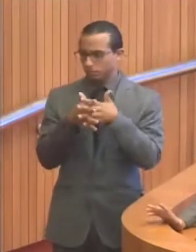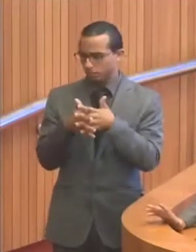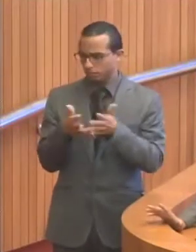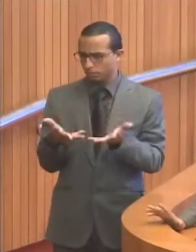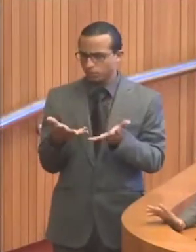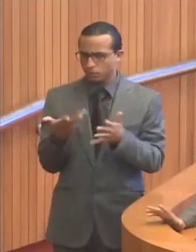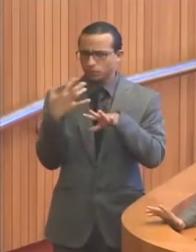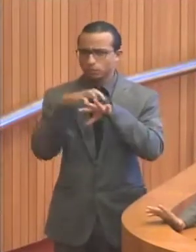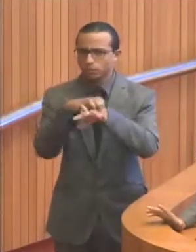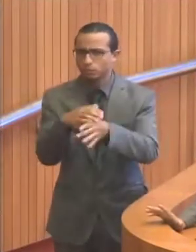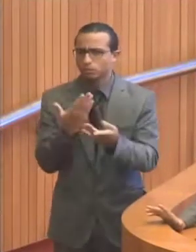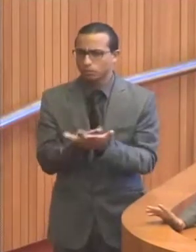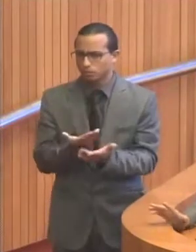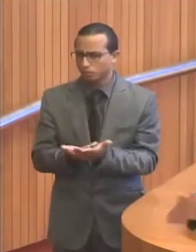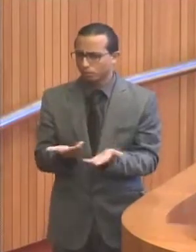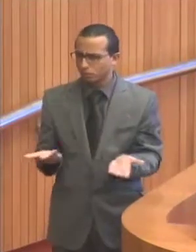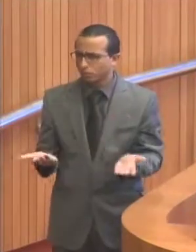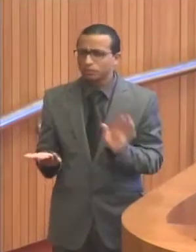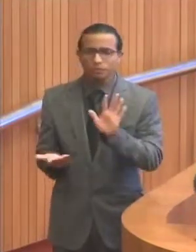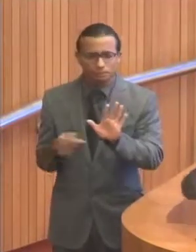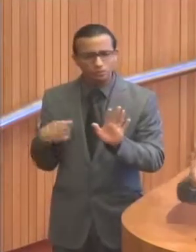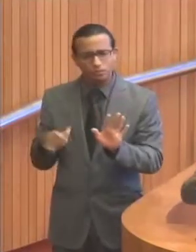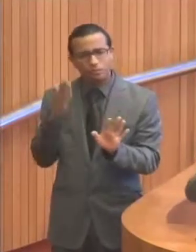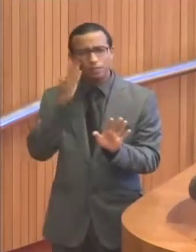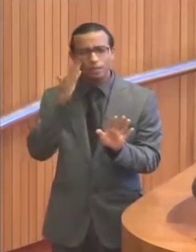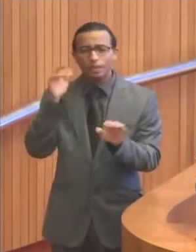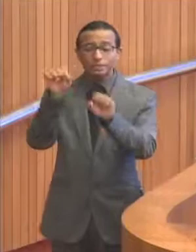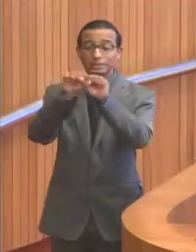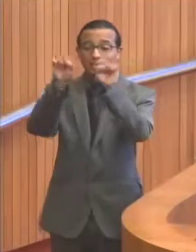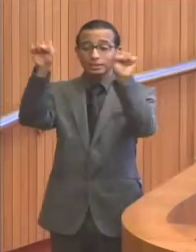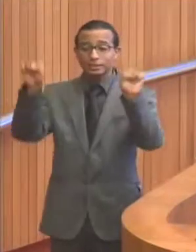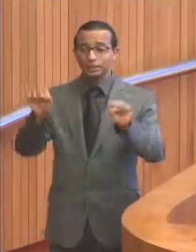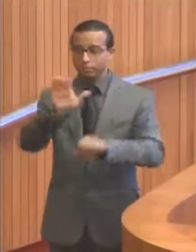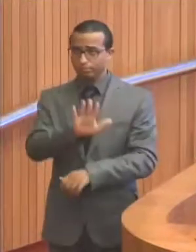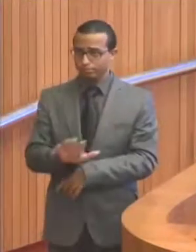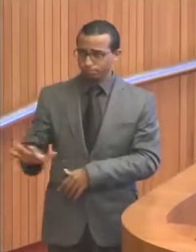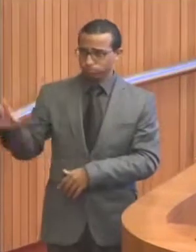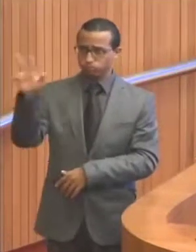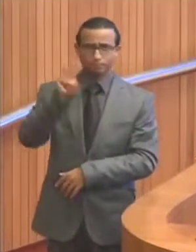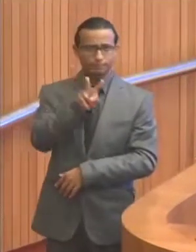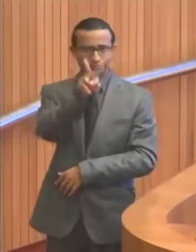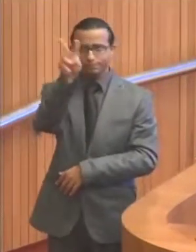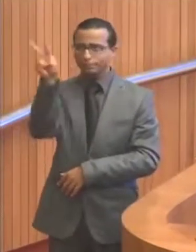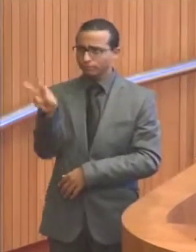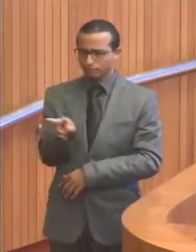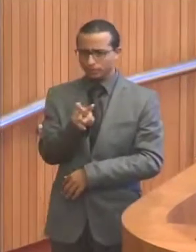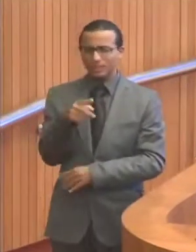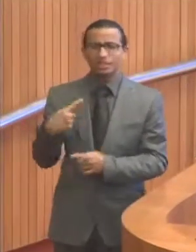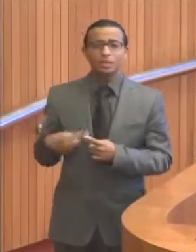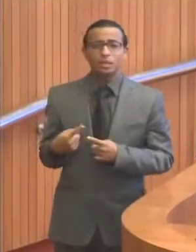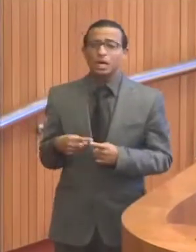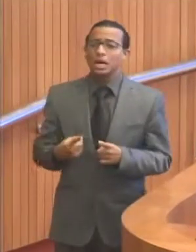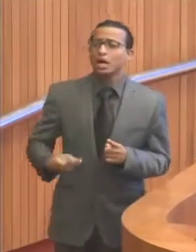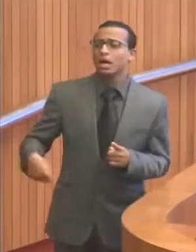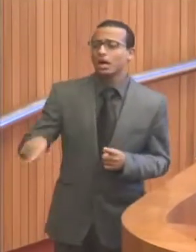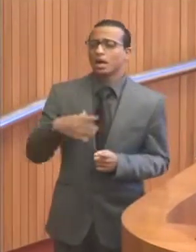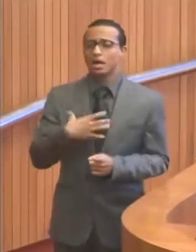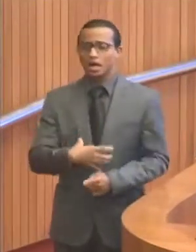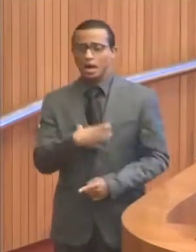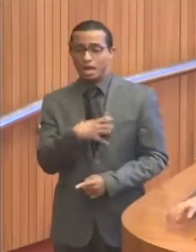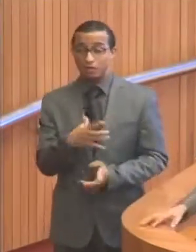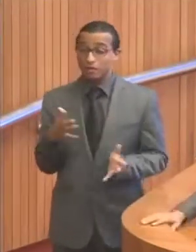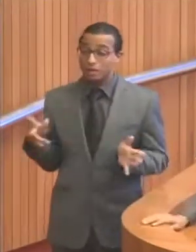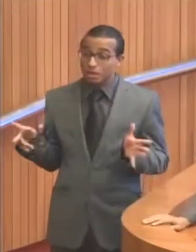Então a gente precisa questionar o sistema também, porque a revolta da população é tão